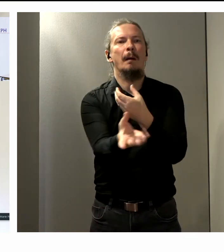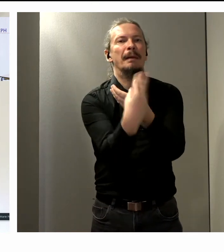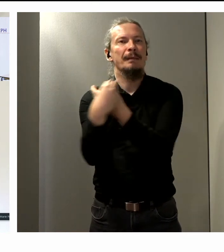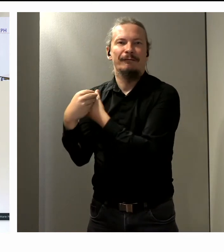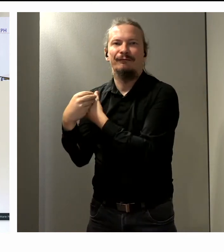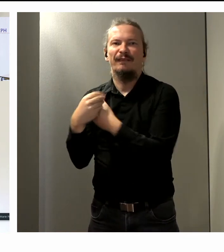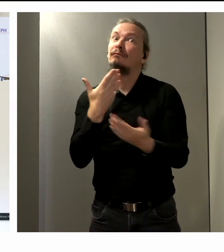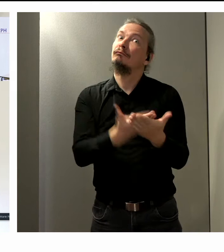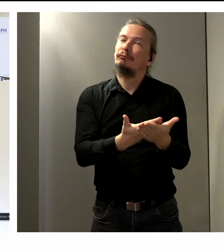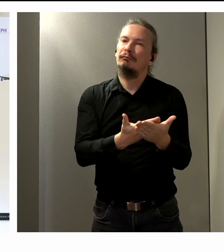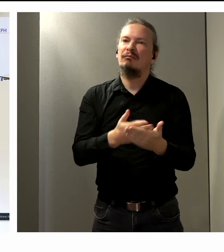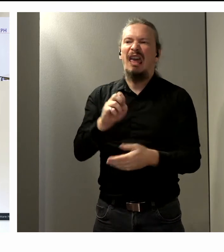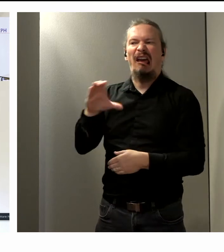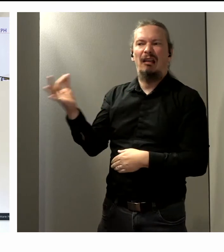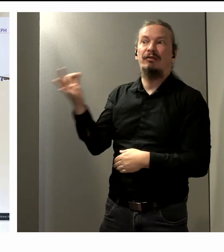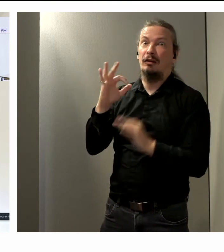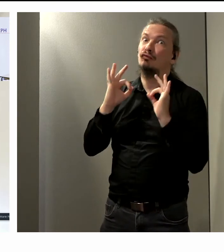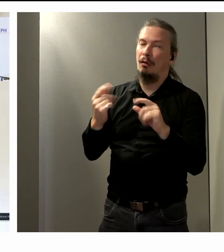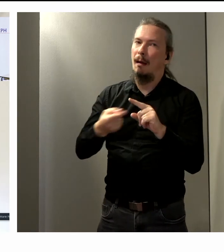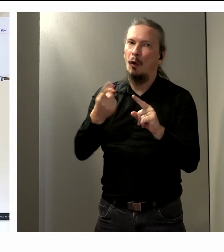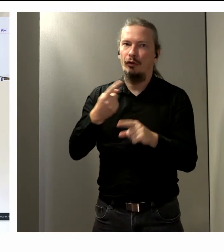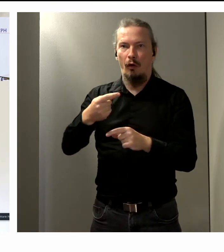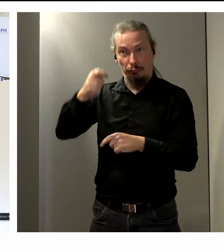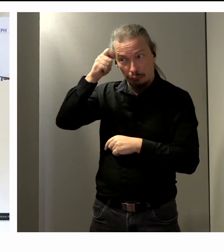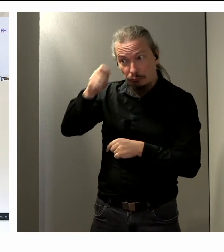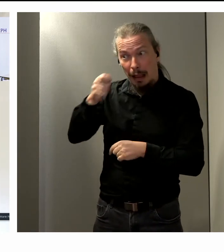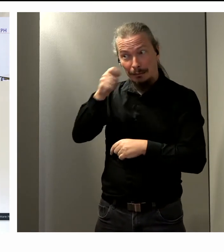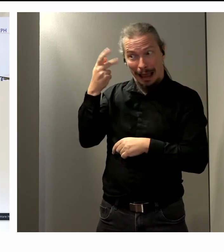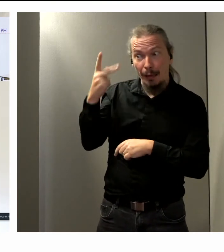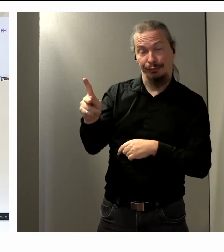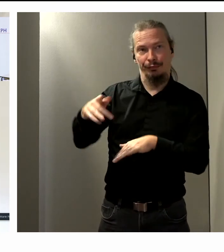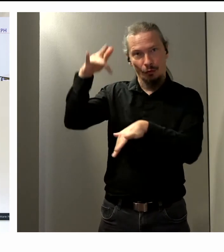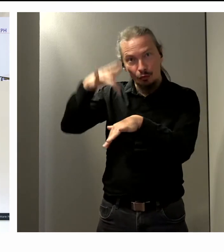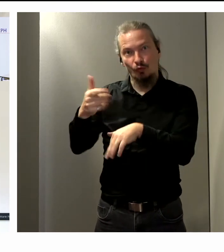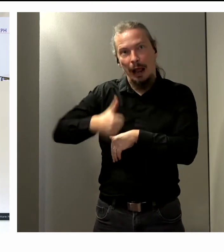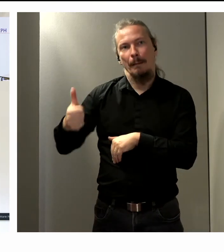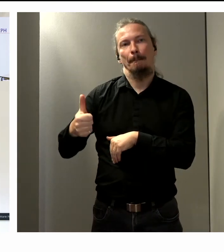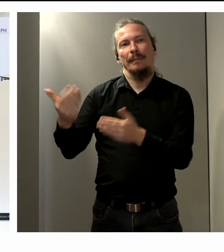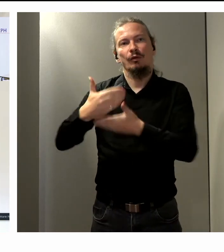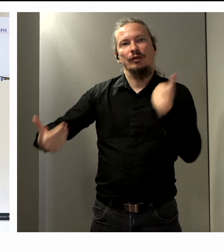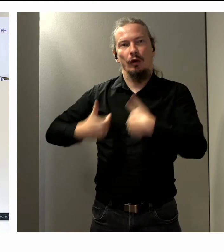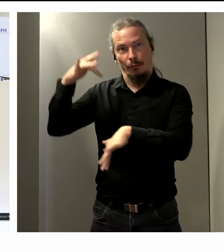bien mentionné, c'est quelque chose qui est important que d'entendre l'expertise d'usage des personnes